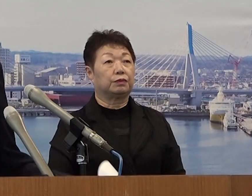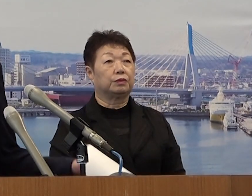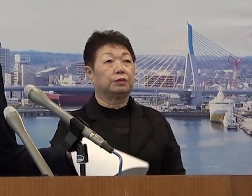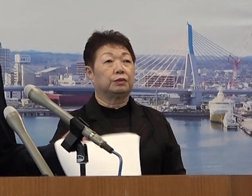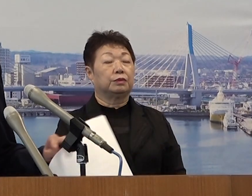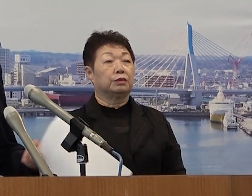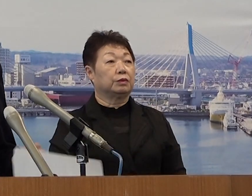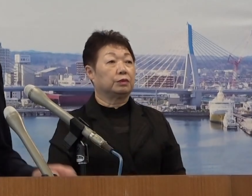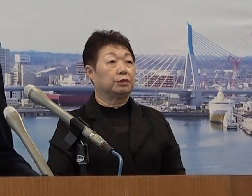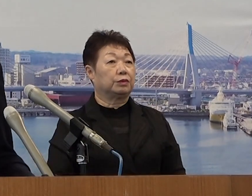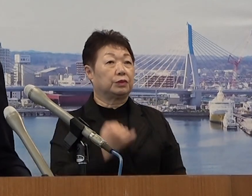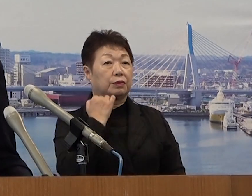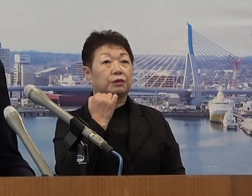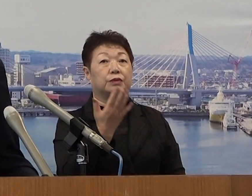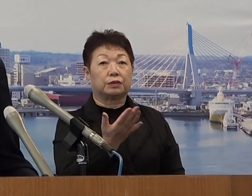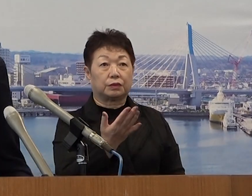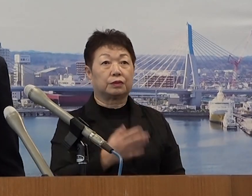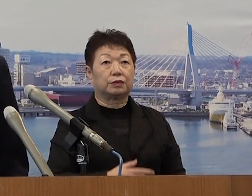はい、よろしいでしょうか。